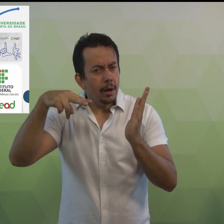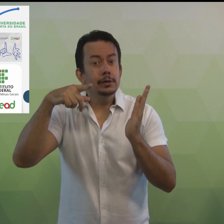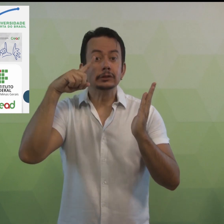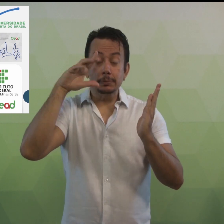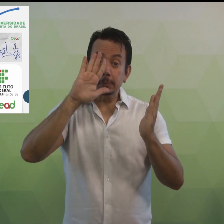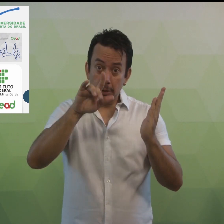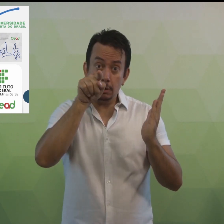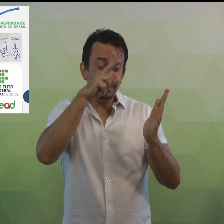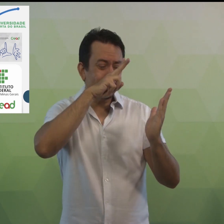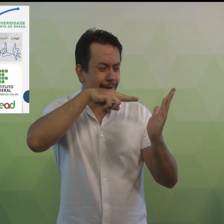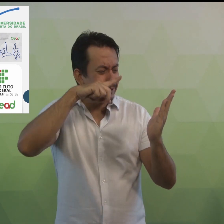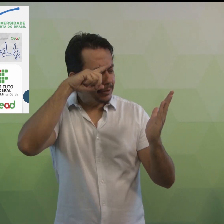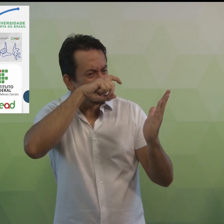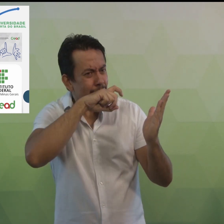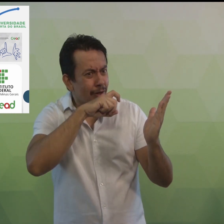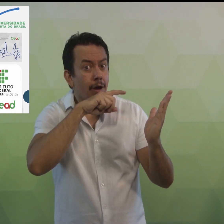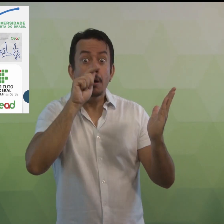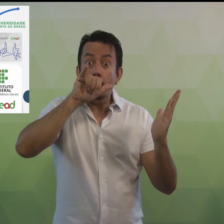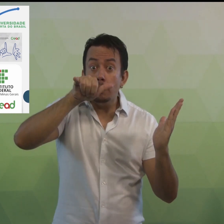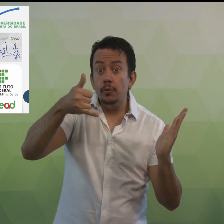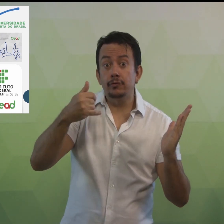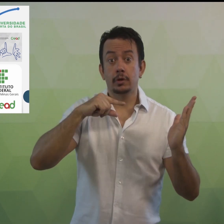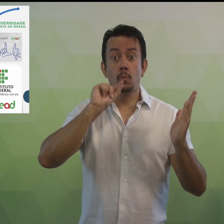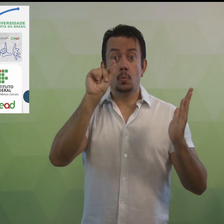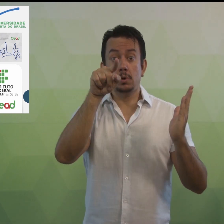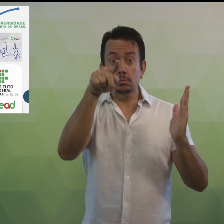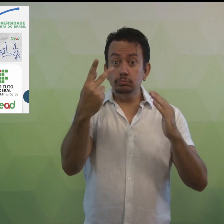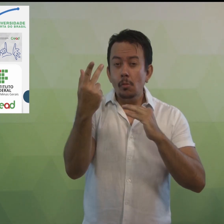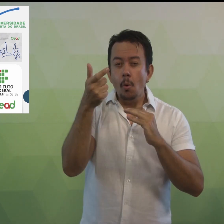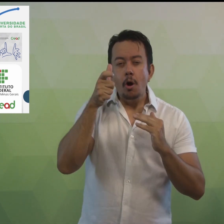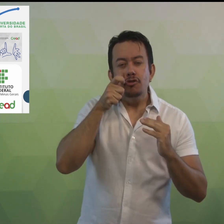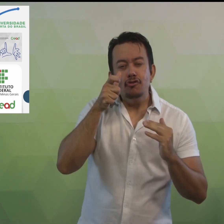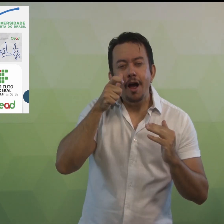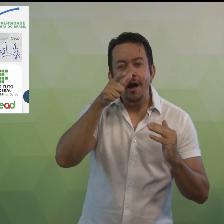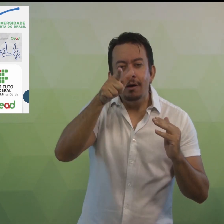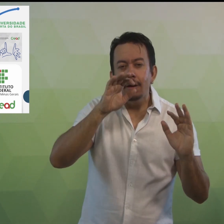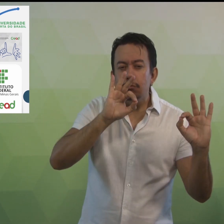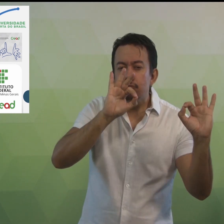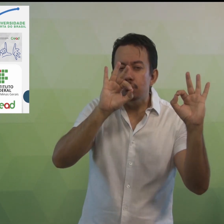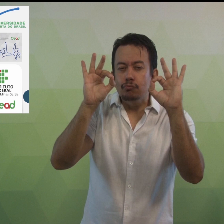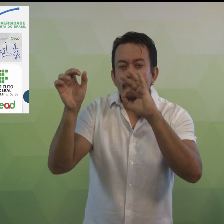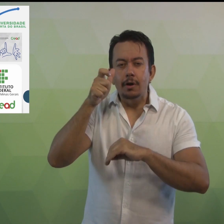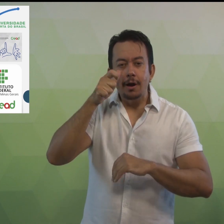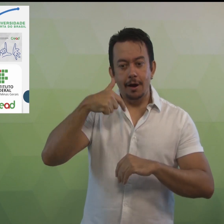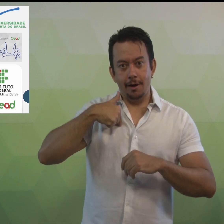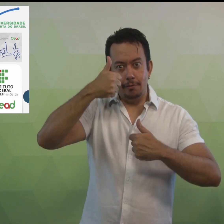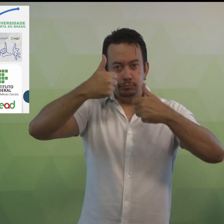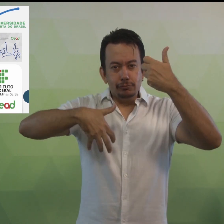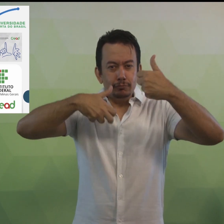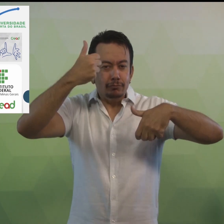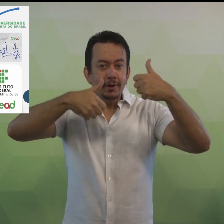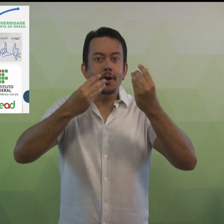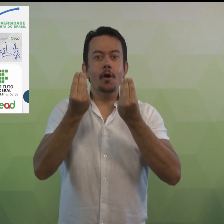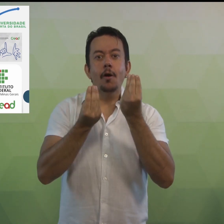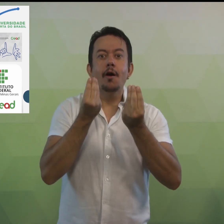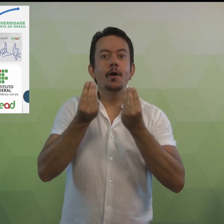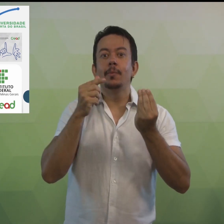esses artigos. Às vezes tem alguma dificuldade, então vocês podem ter a curiosidade de pesquisar mais sobre